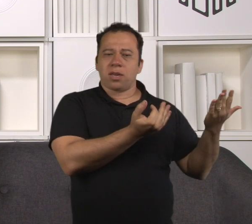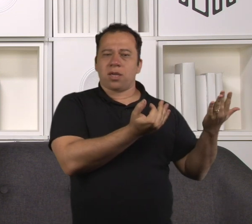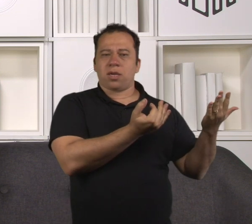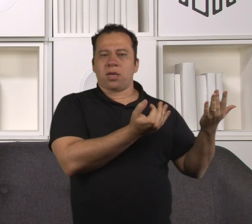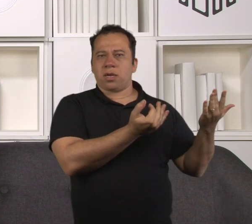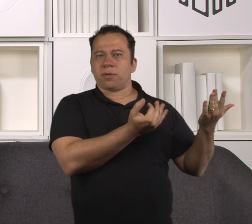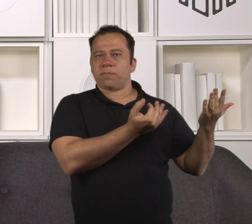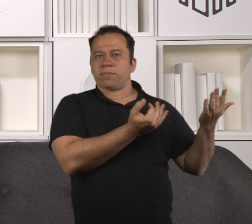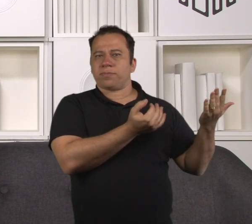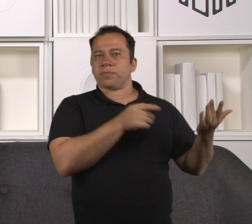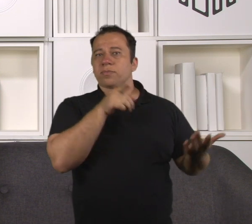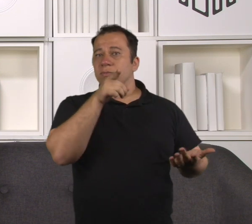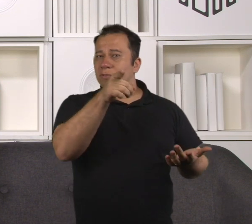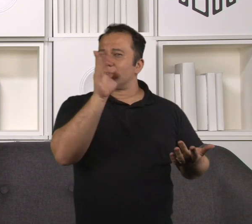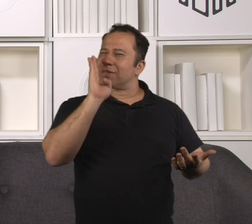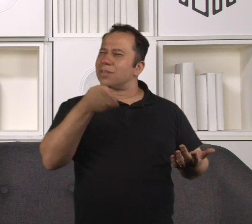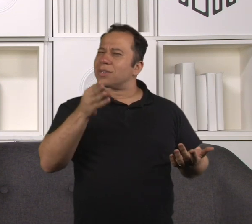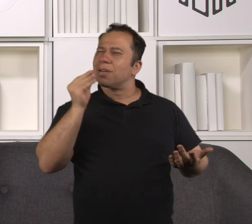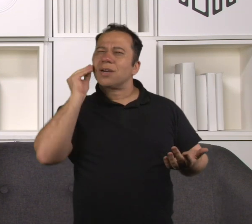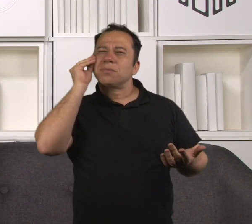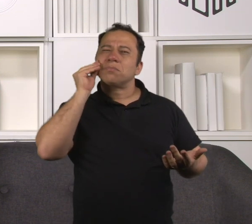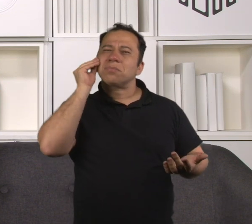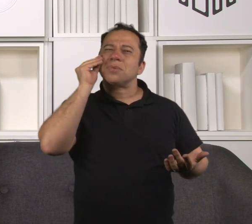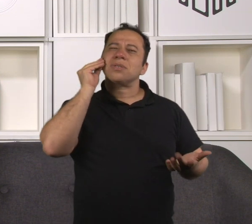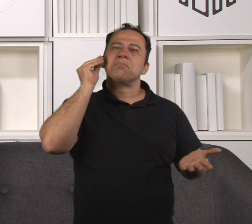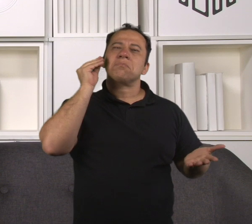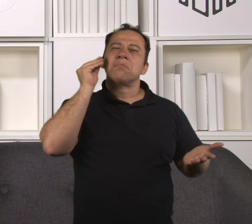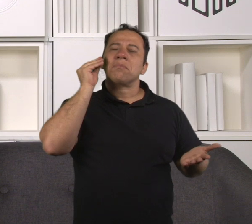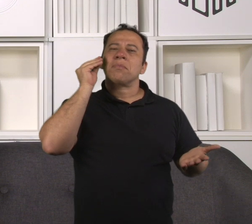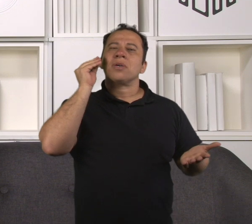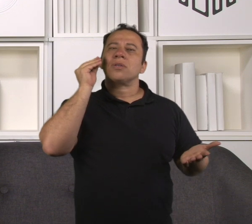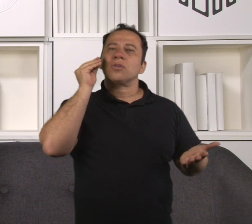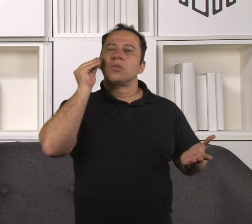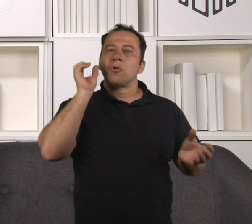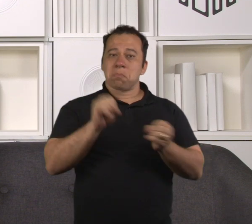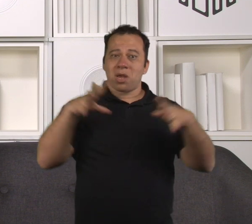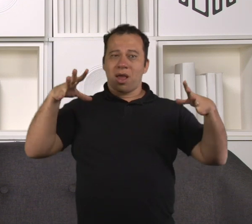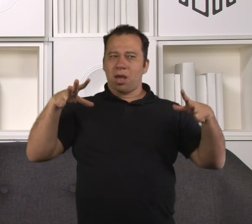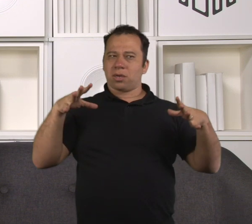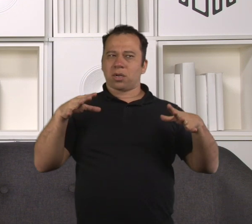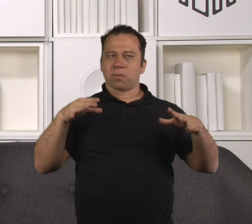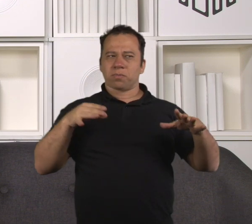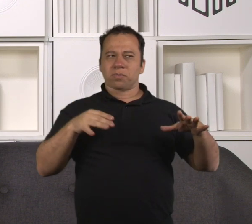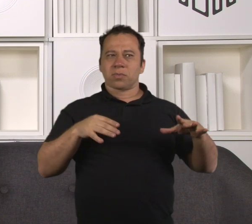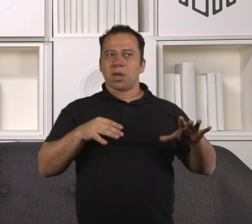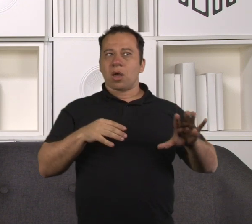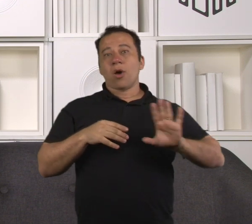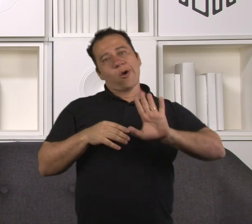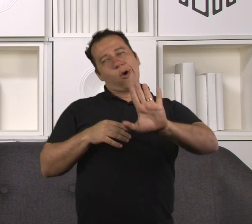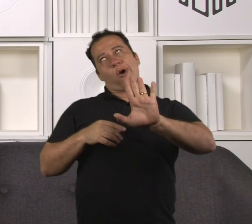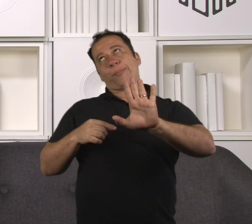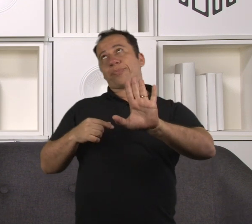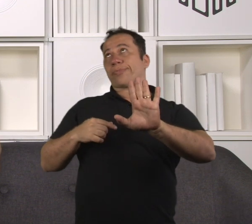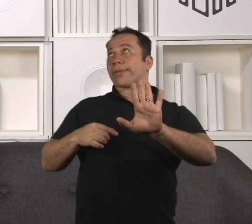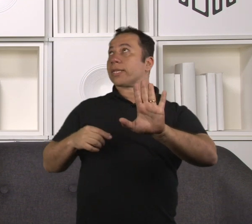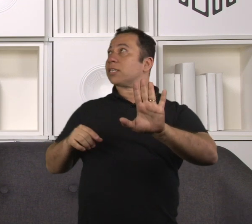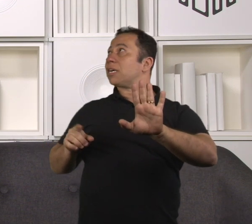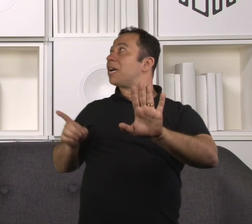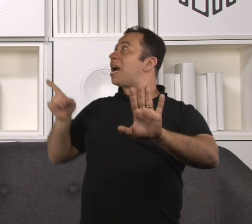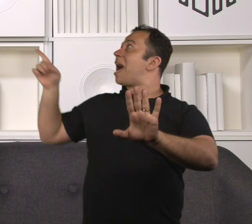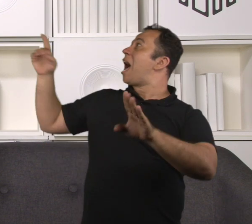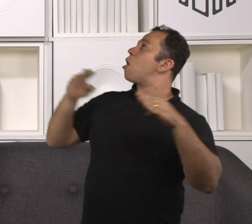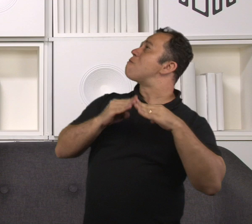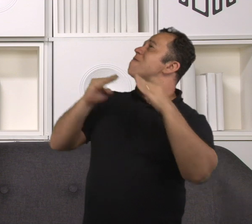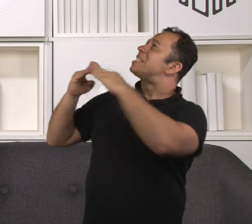uma experiência de primeira mão com um milagre? Não vale você contar assim, eu ouvi que...